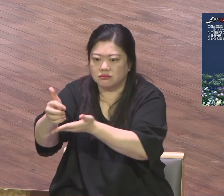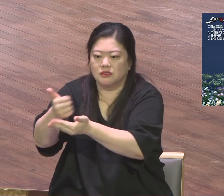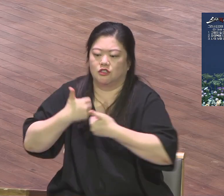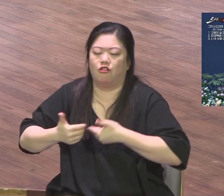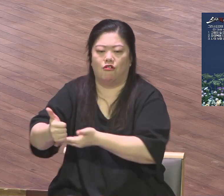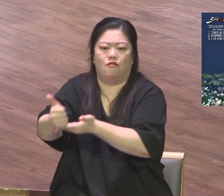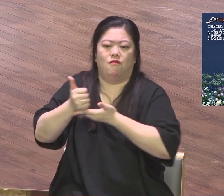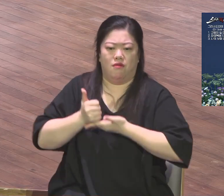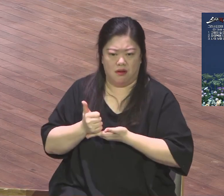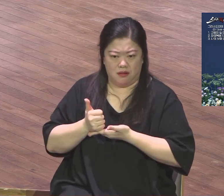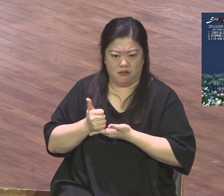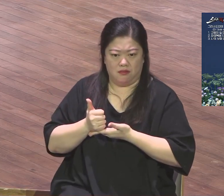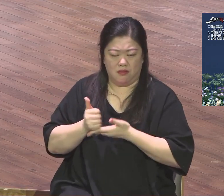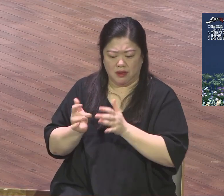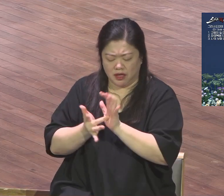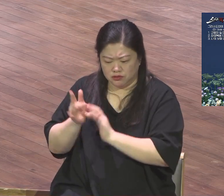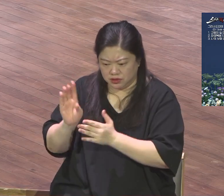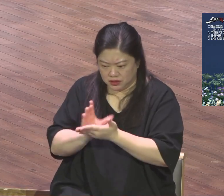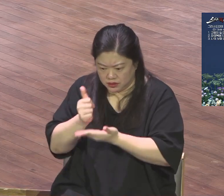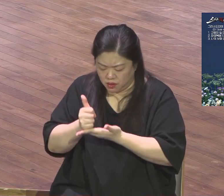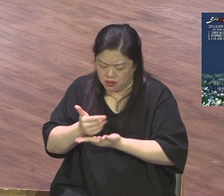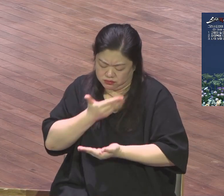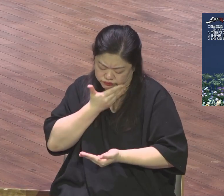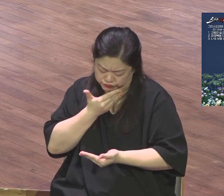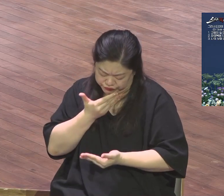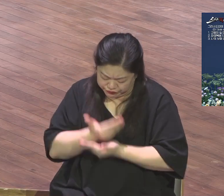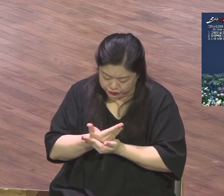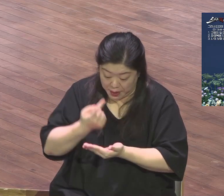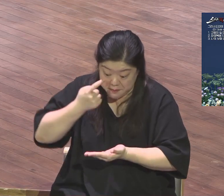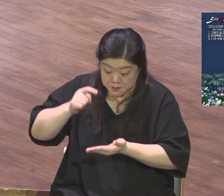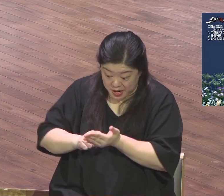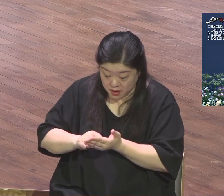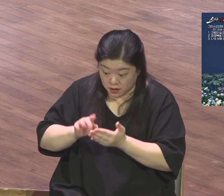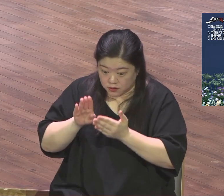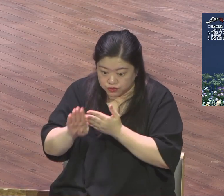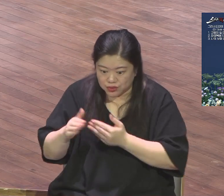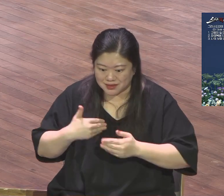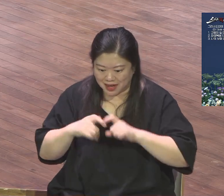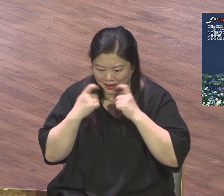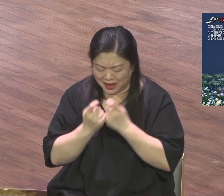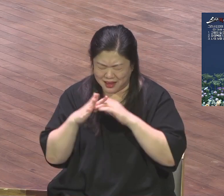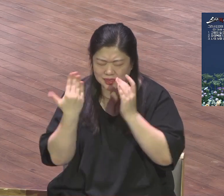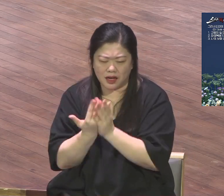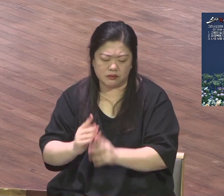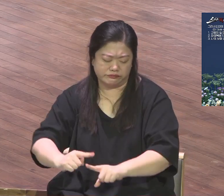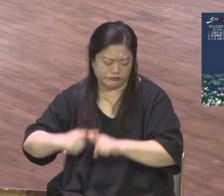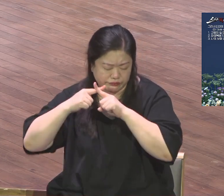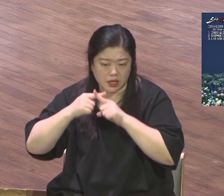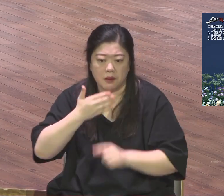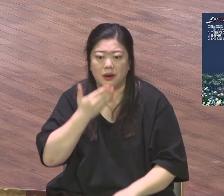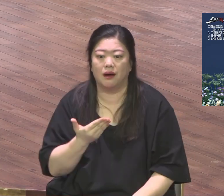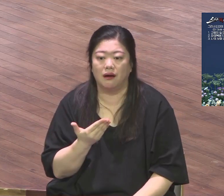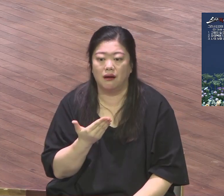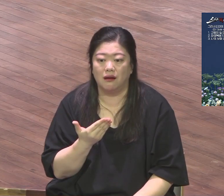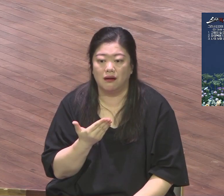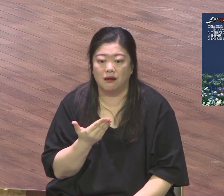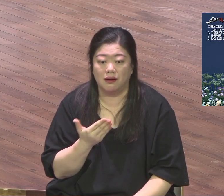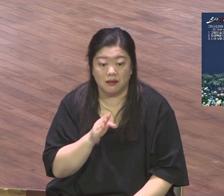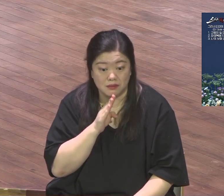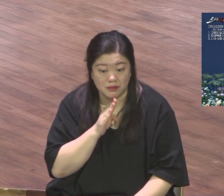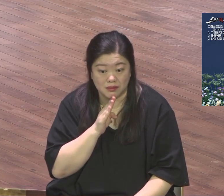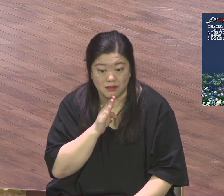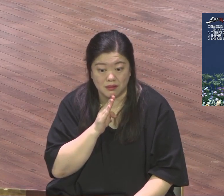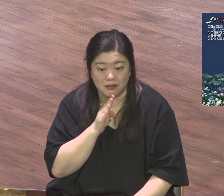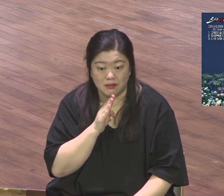그 진정한 가치를 발견한 자는 자기의 전 소유를 다 바쳐서 그분을